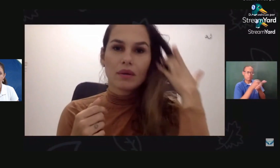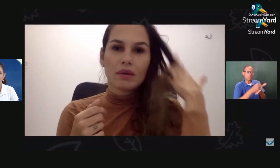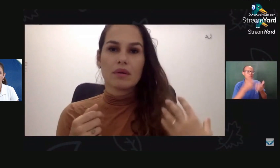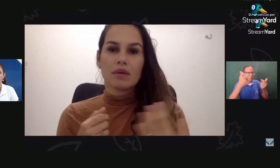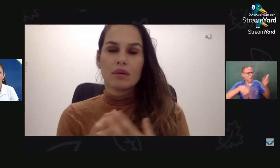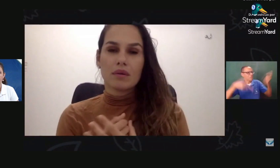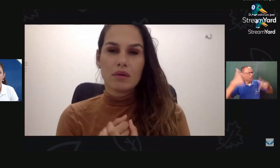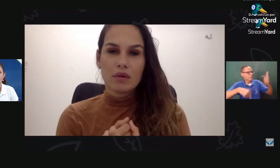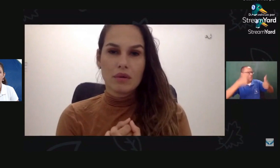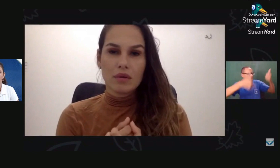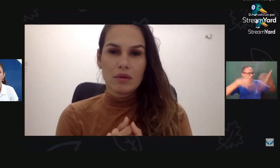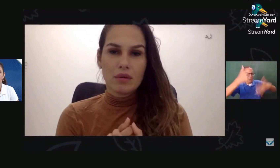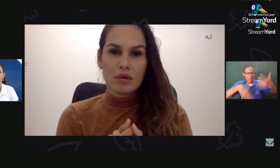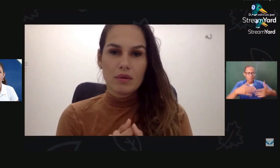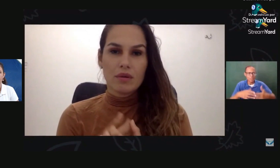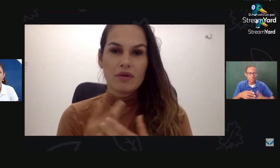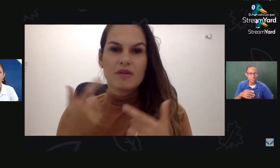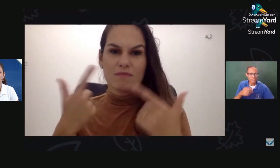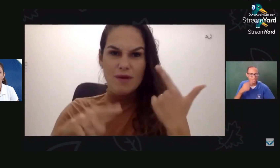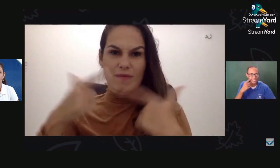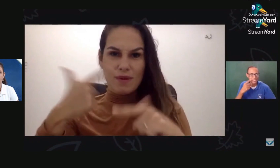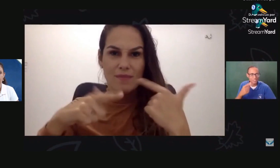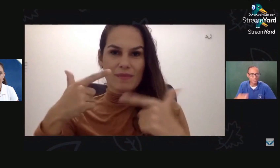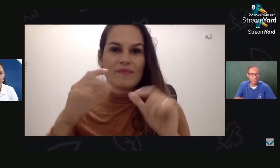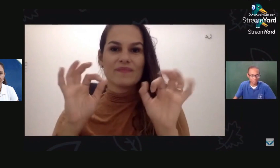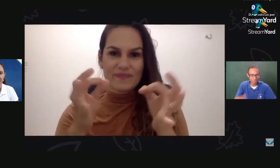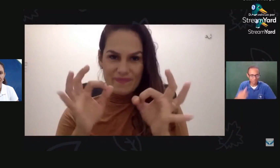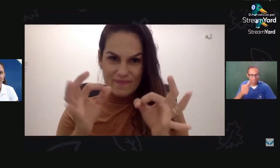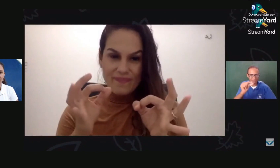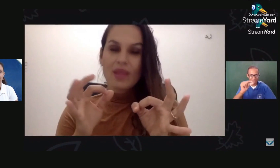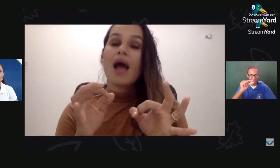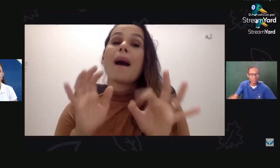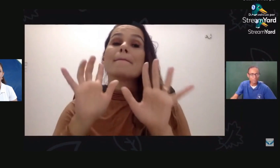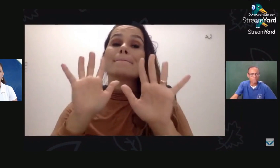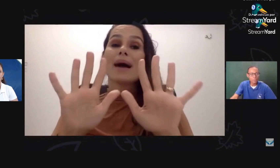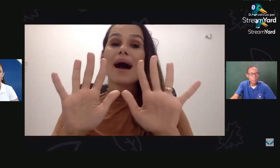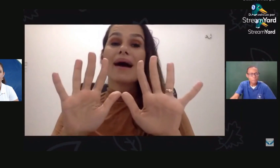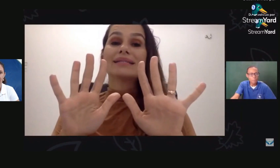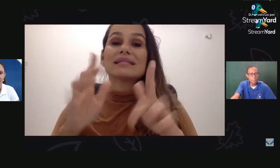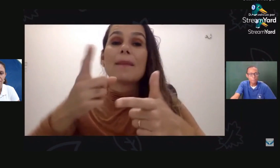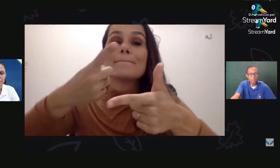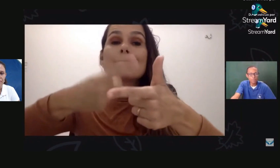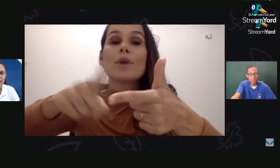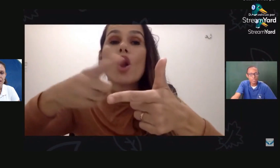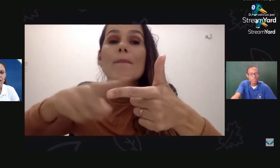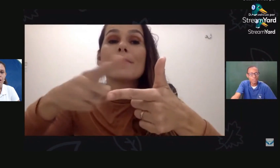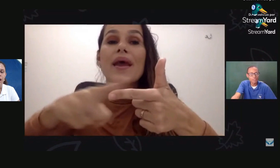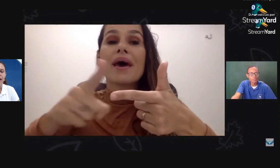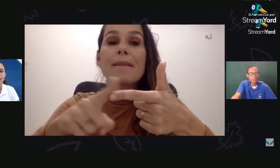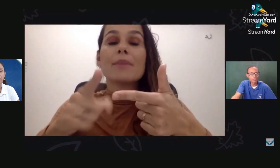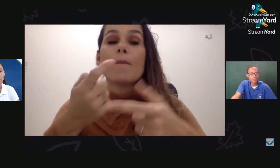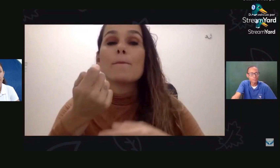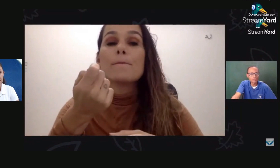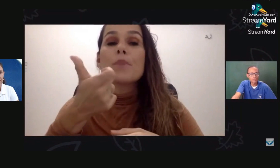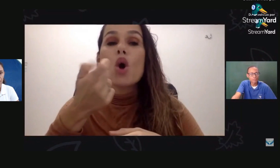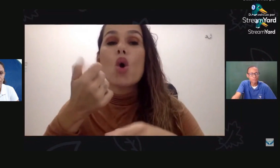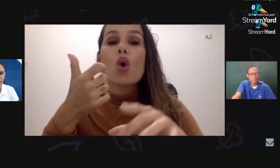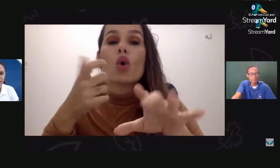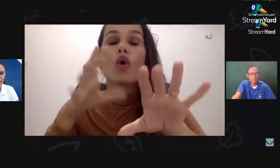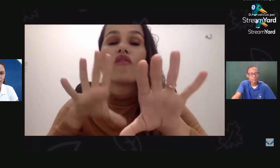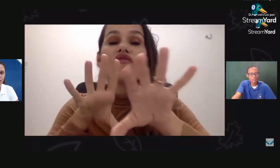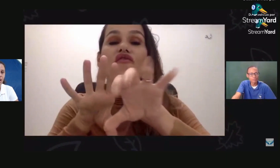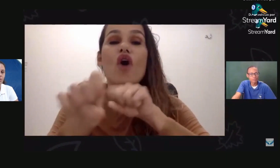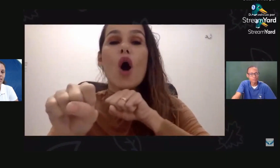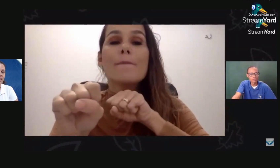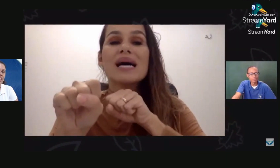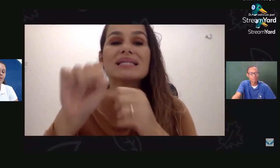Você falou sobre o intérprete, sobre o apoio do intérprete. Você pode explicar? Deu de travar um pouquinho, Vanessa. O problema que eu